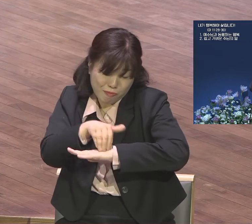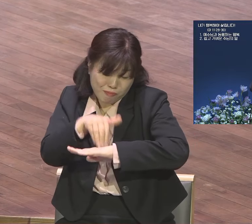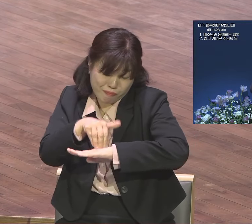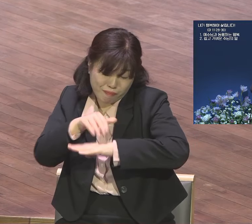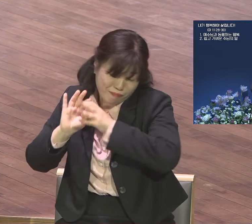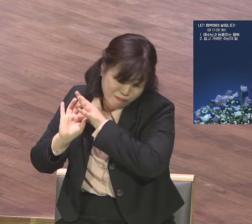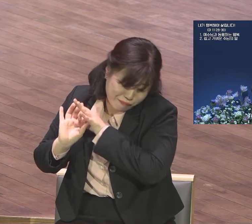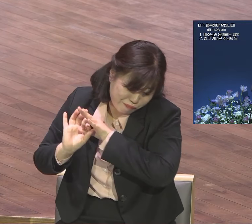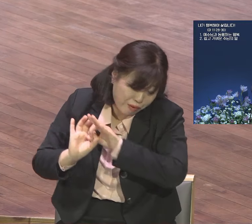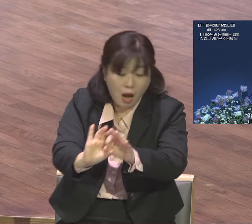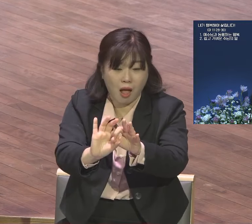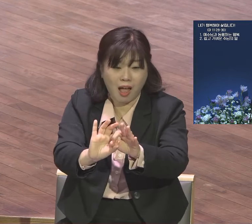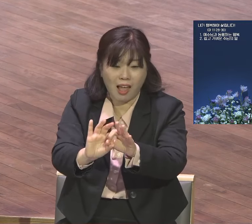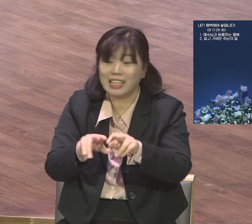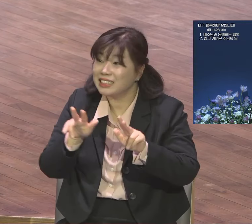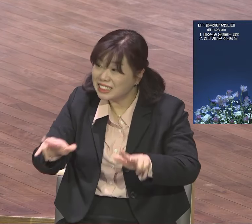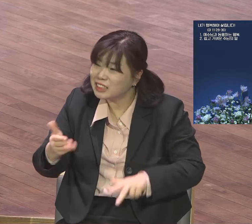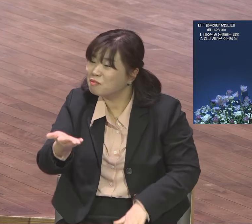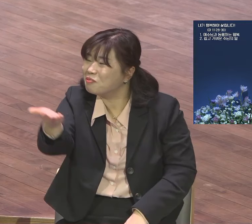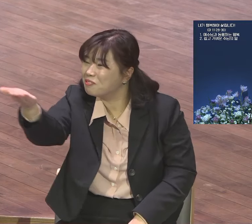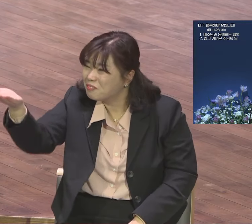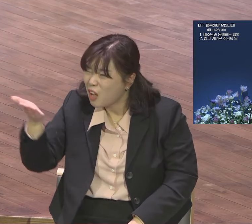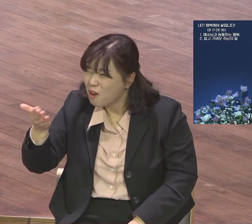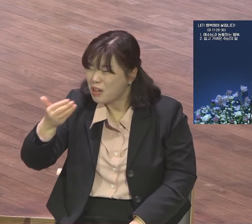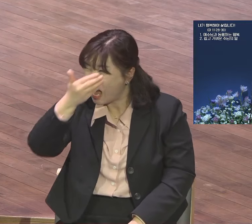이 얘기하려고 제가 좀 길게 얘기했습니다.